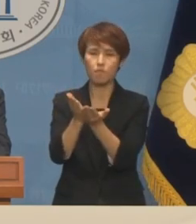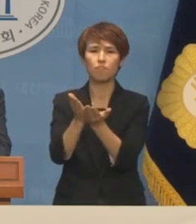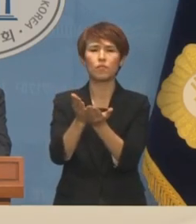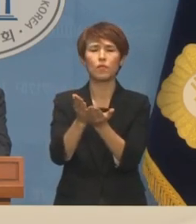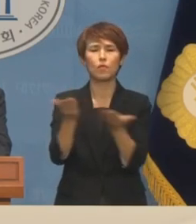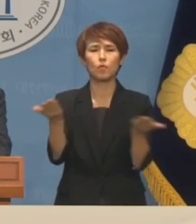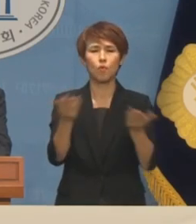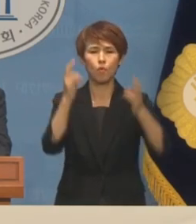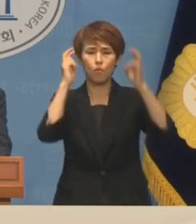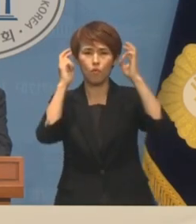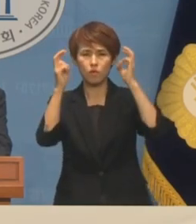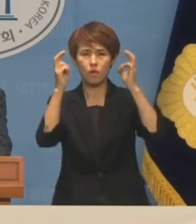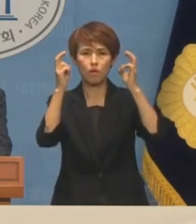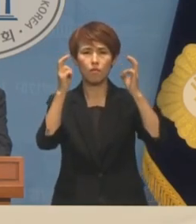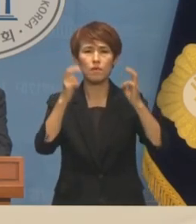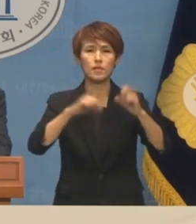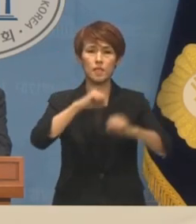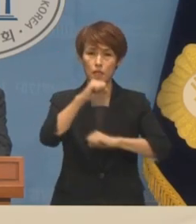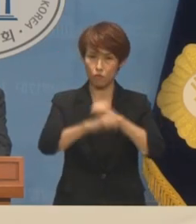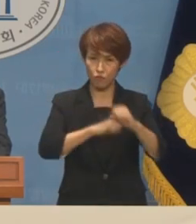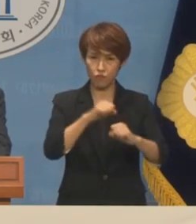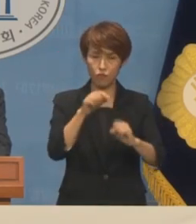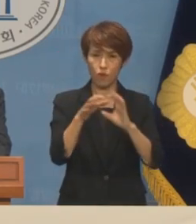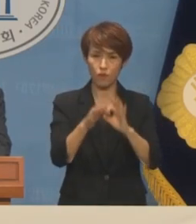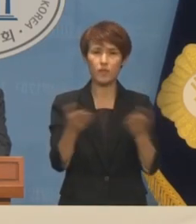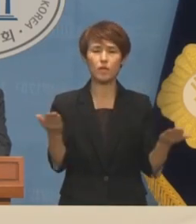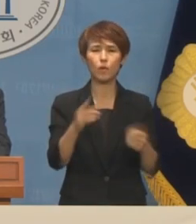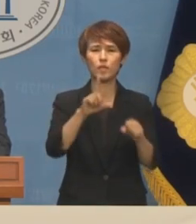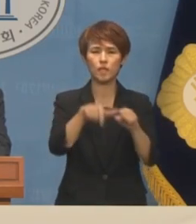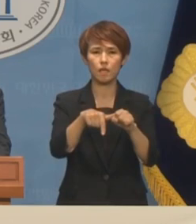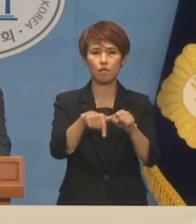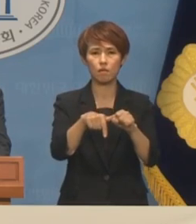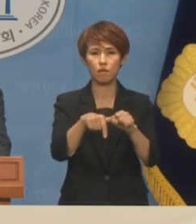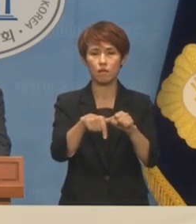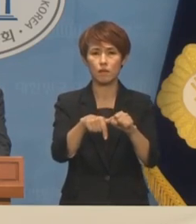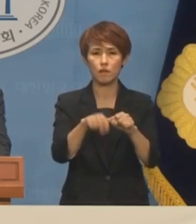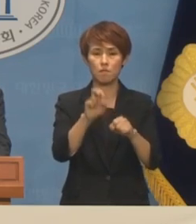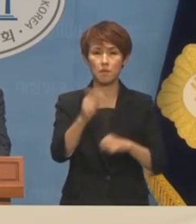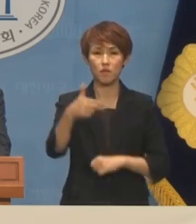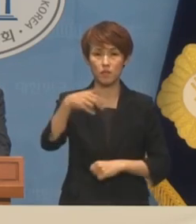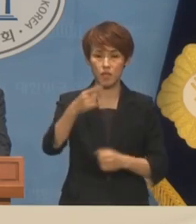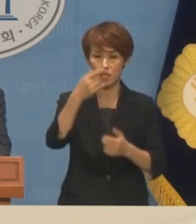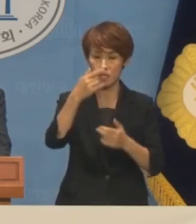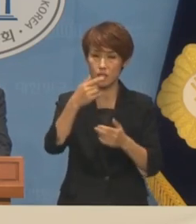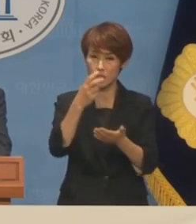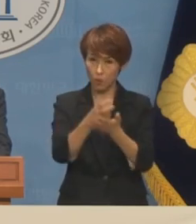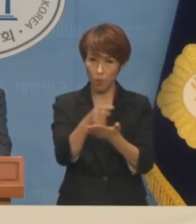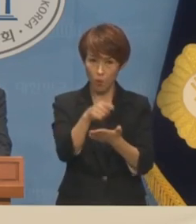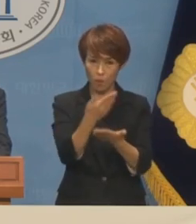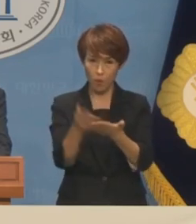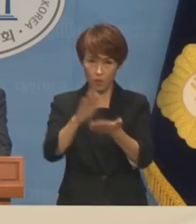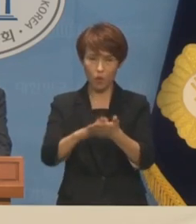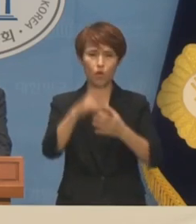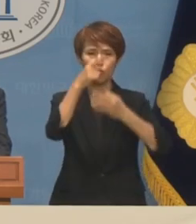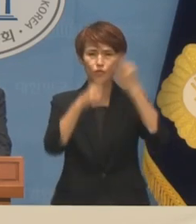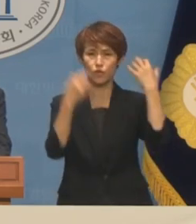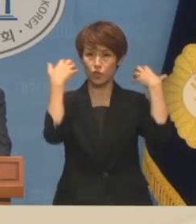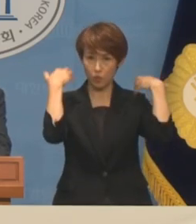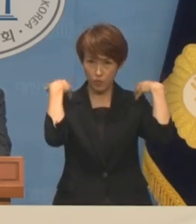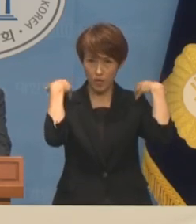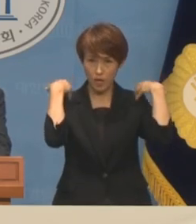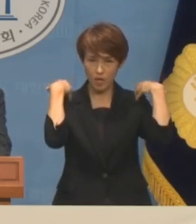있는 근로시간 면제제도 개선을 담은 노조법 개정 법률안과 윤석열 정부가